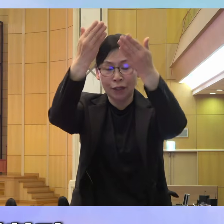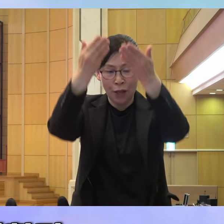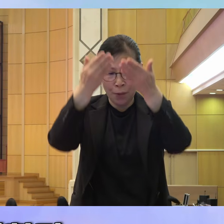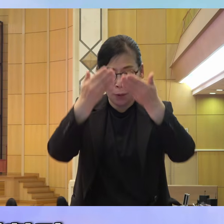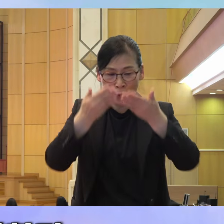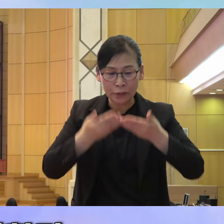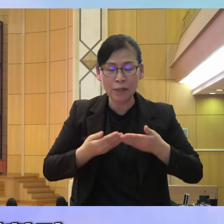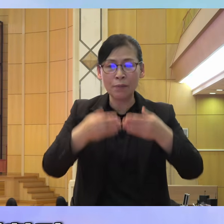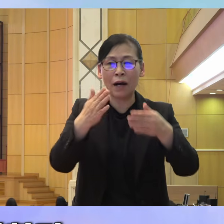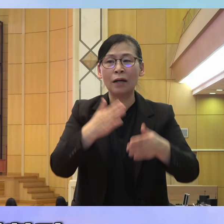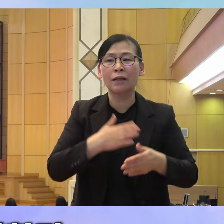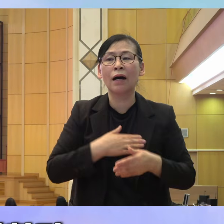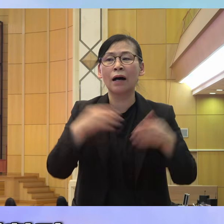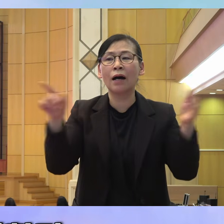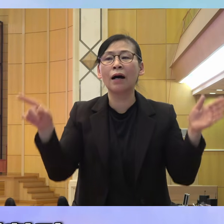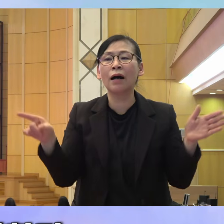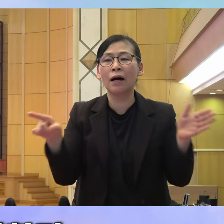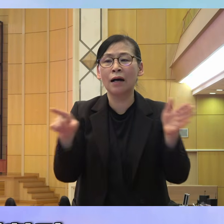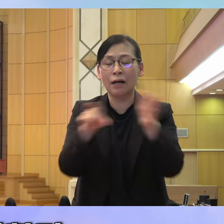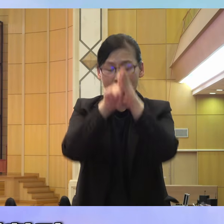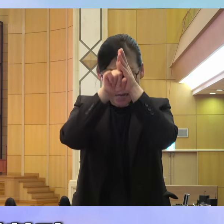선교자의 표를 받아